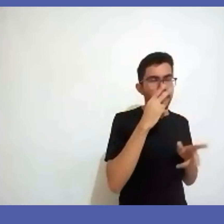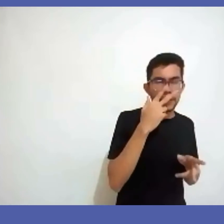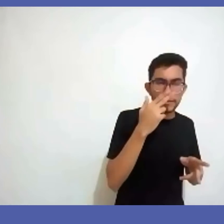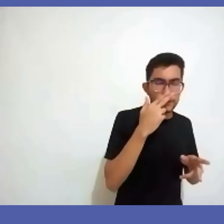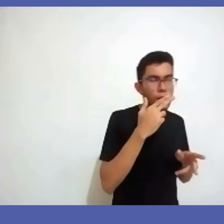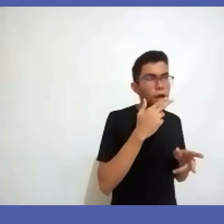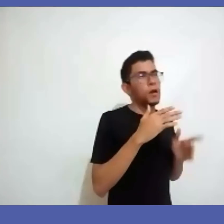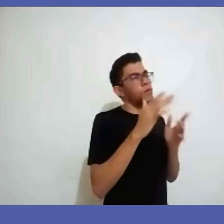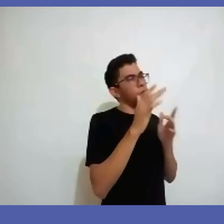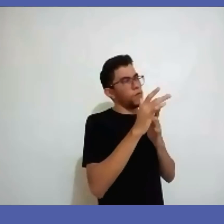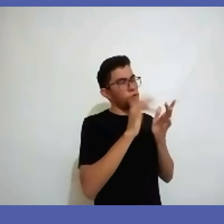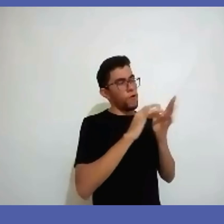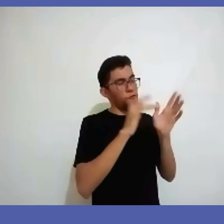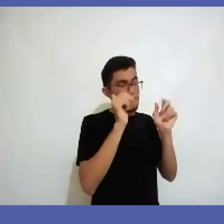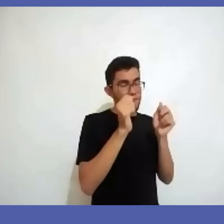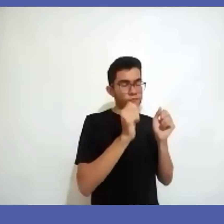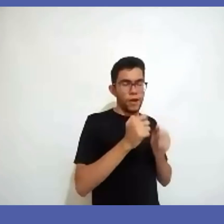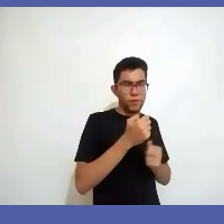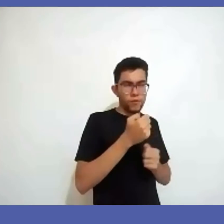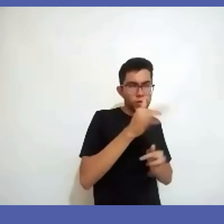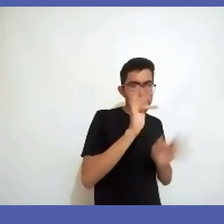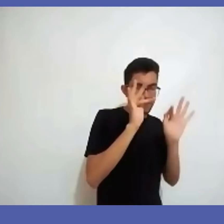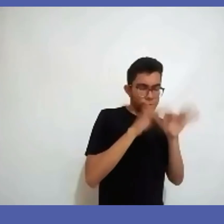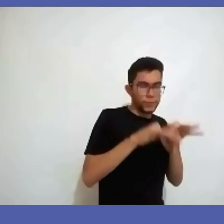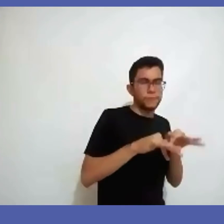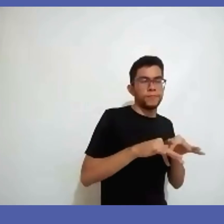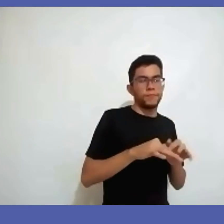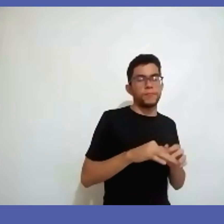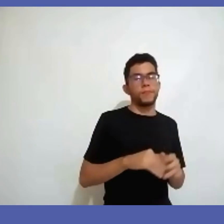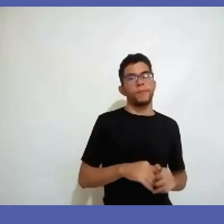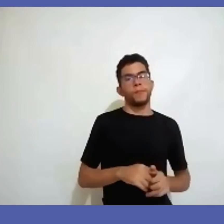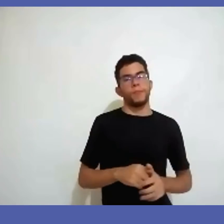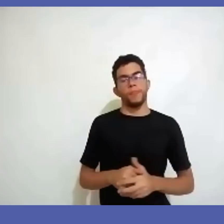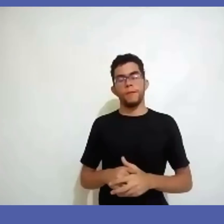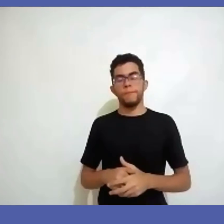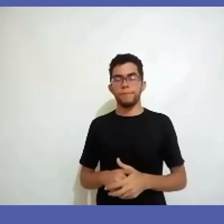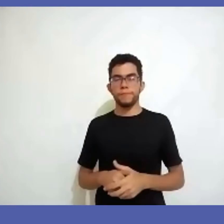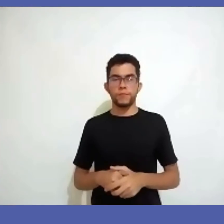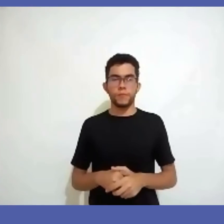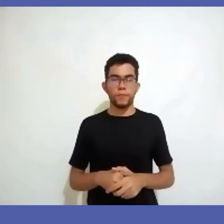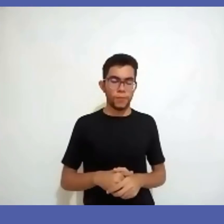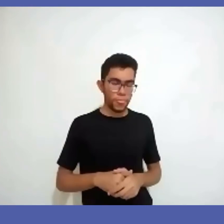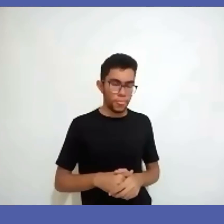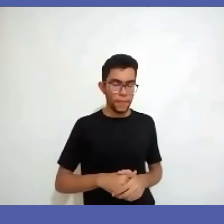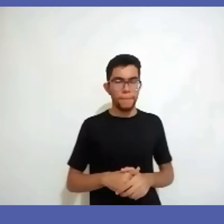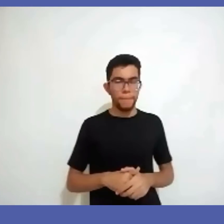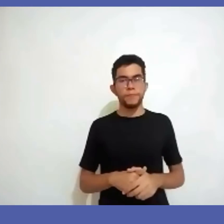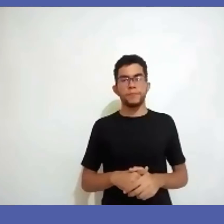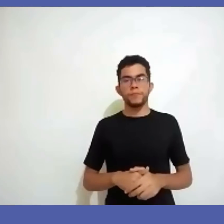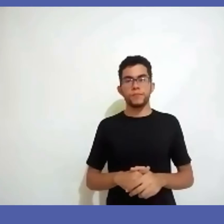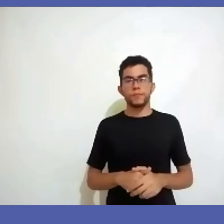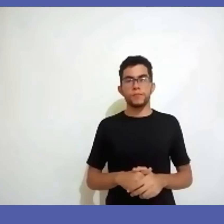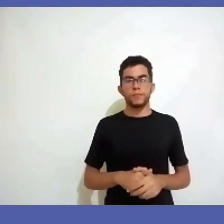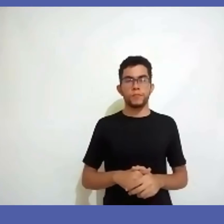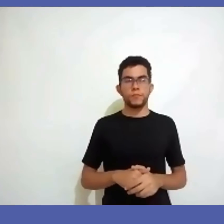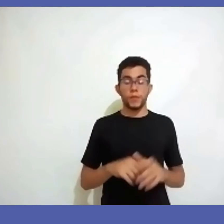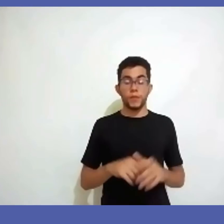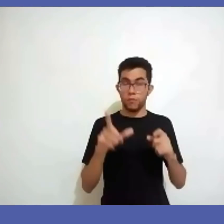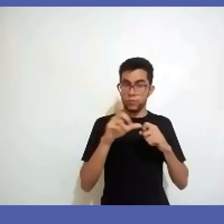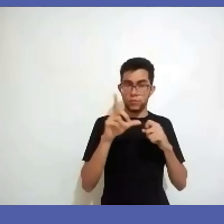para Israel, o verão significa a restauração do reino de Israel. Lucas 21, dá uma olhada, Lucas 21,